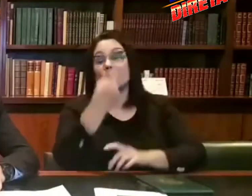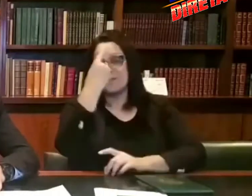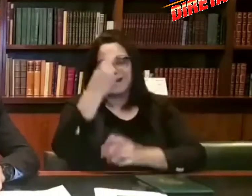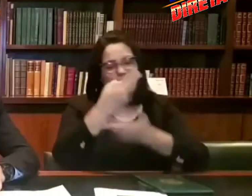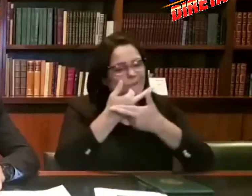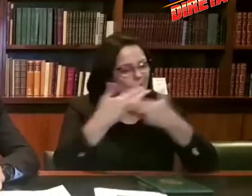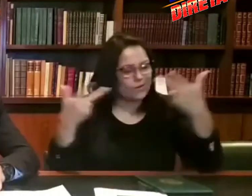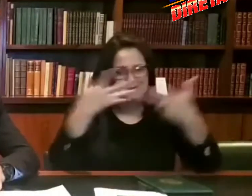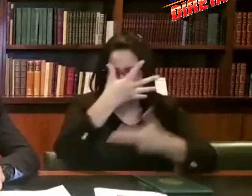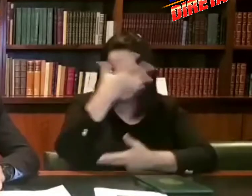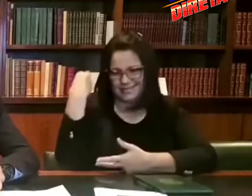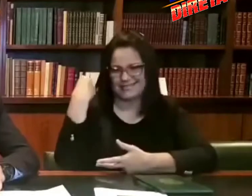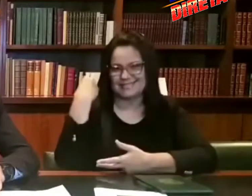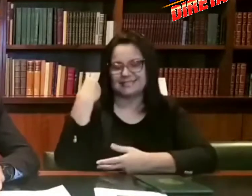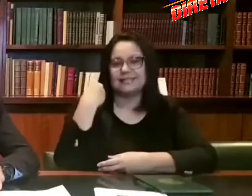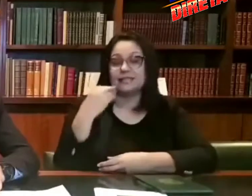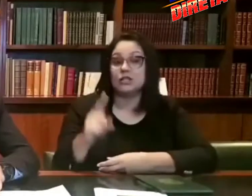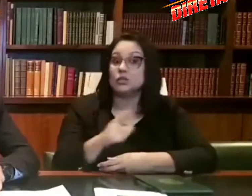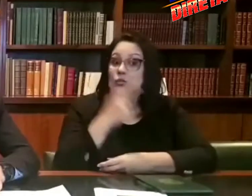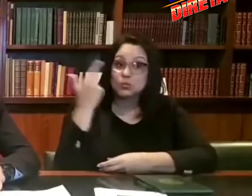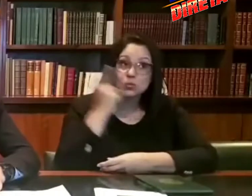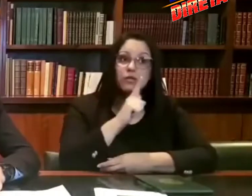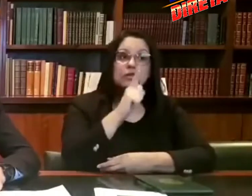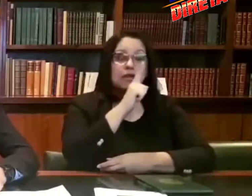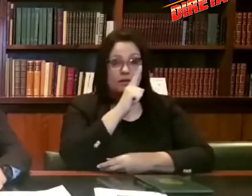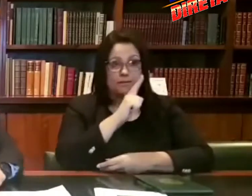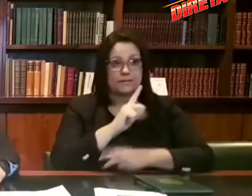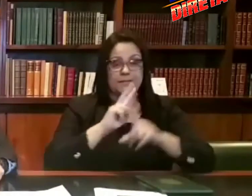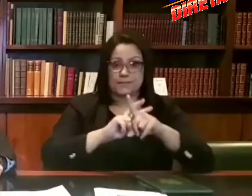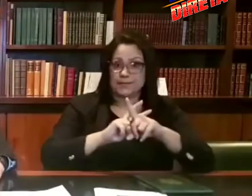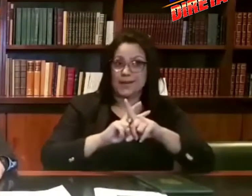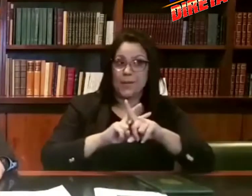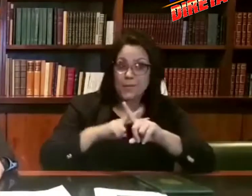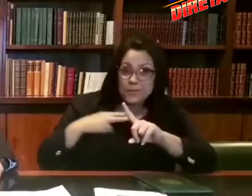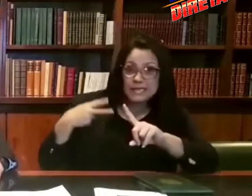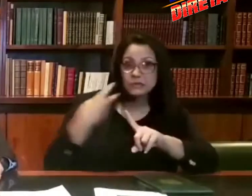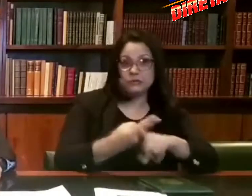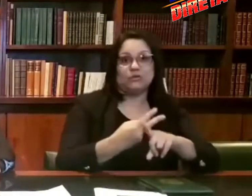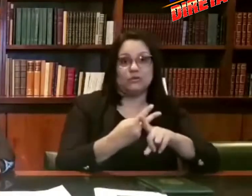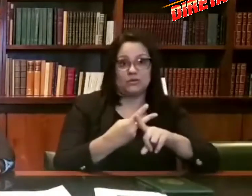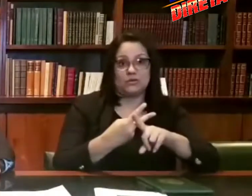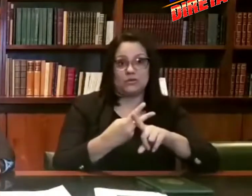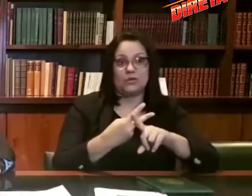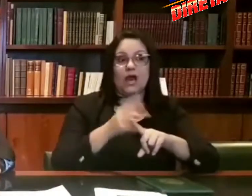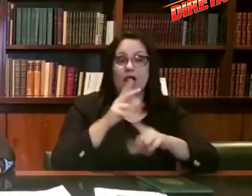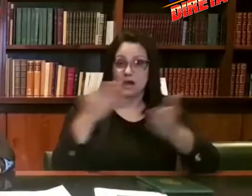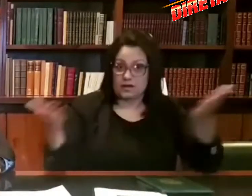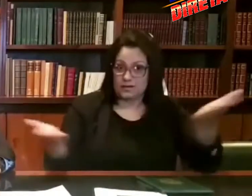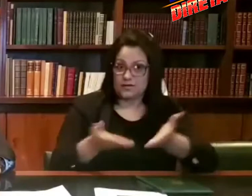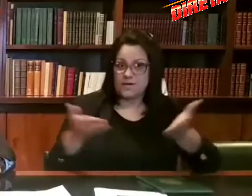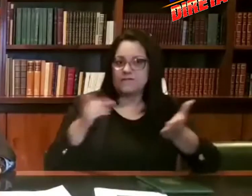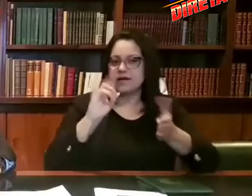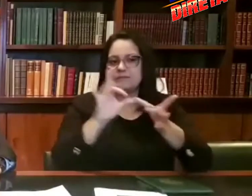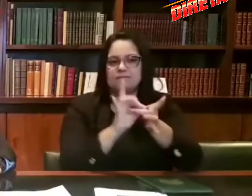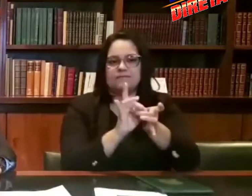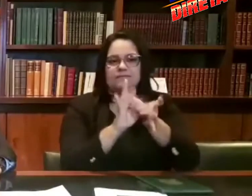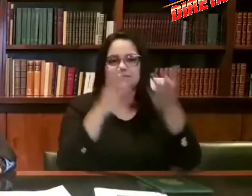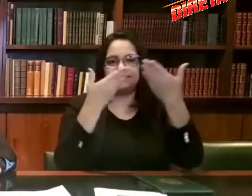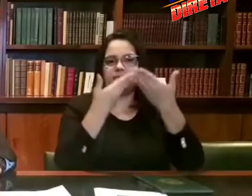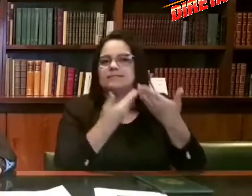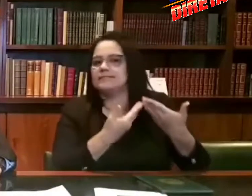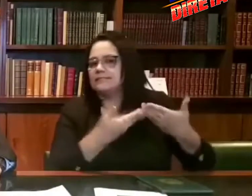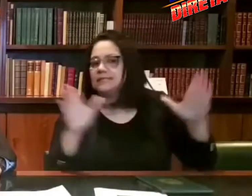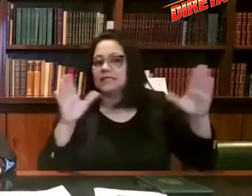esqueci. Nós aumentamos o número... De primeira mão. Nós vamos abrir para todas